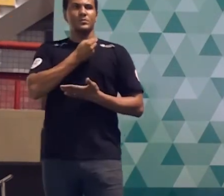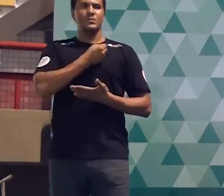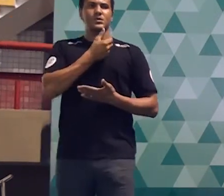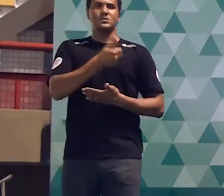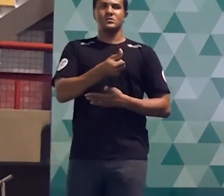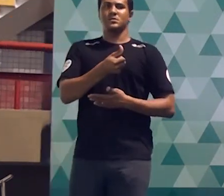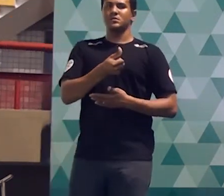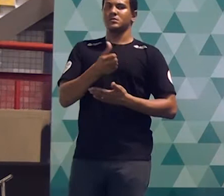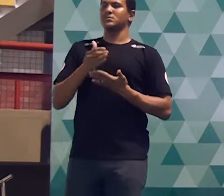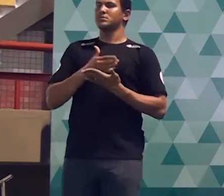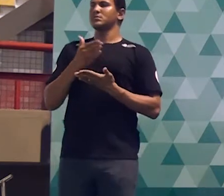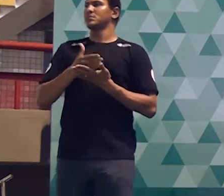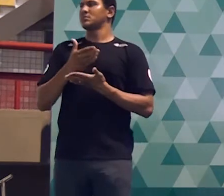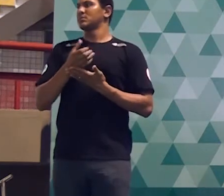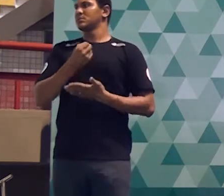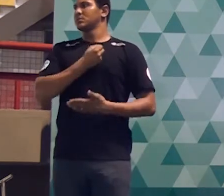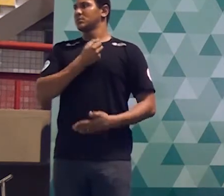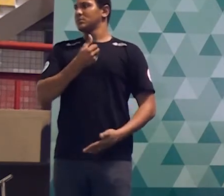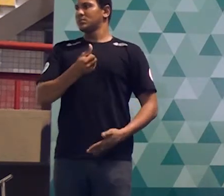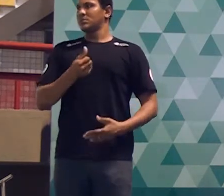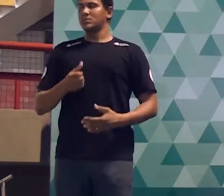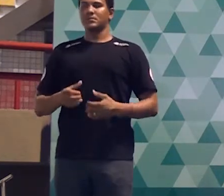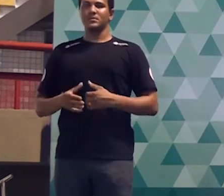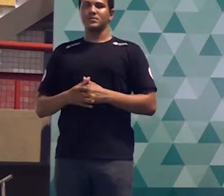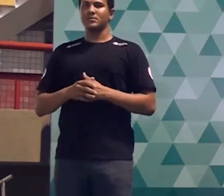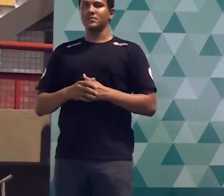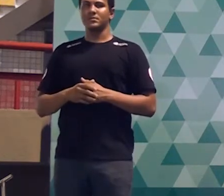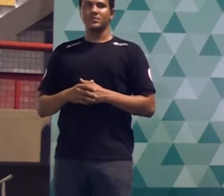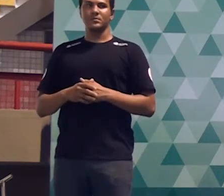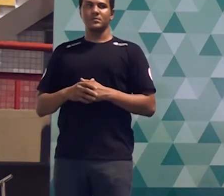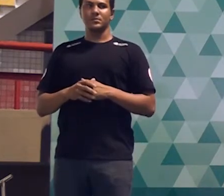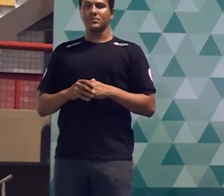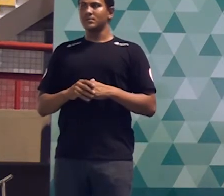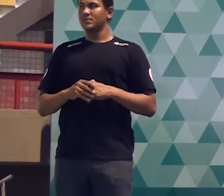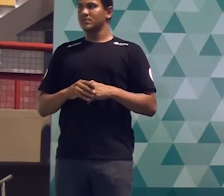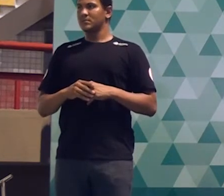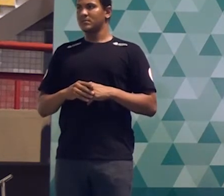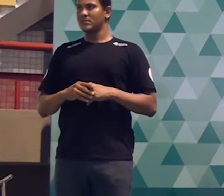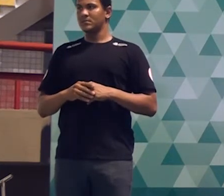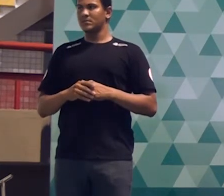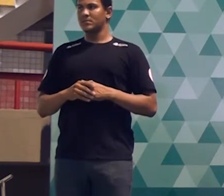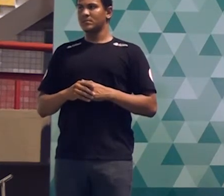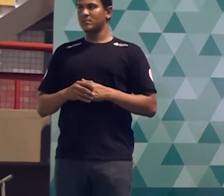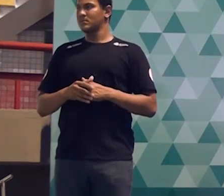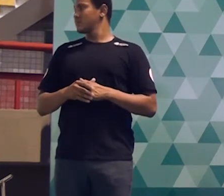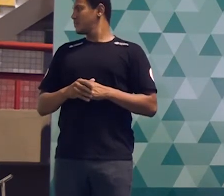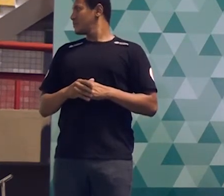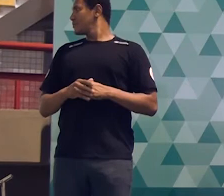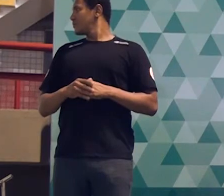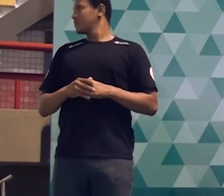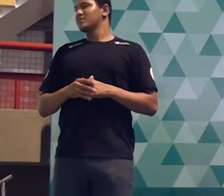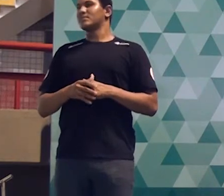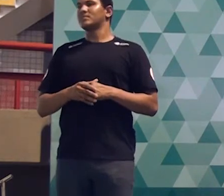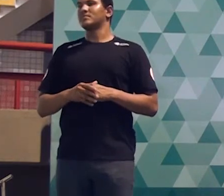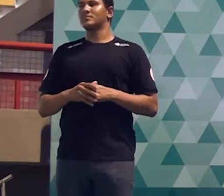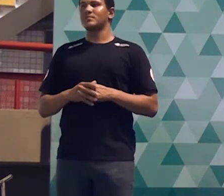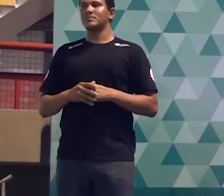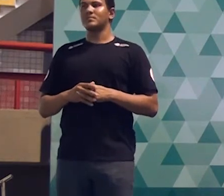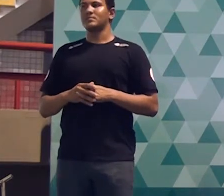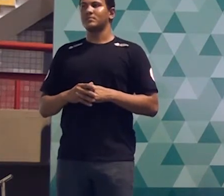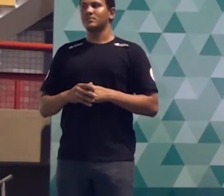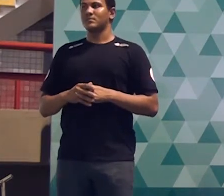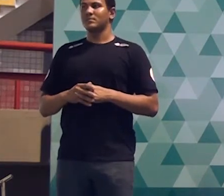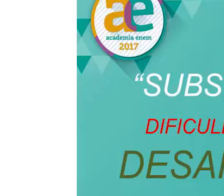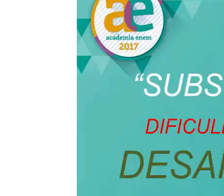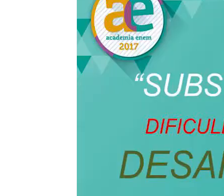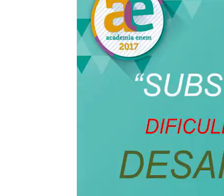Né? Linguagem corporal, para aí nesse... volta um pouquinho, o próximo. Vejam a mensagem que eu trouxe para